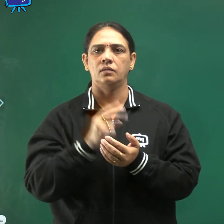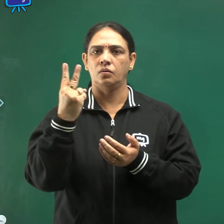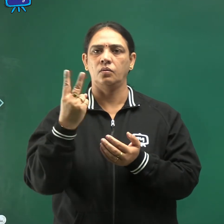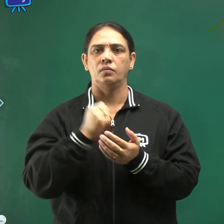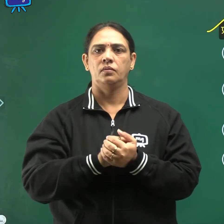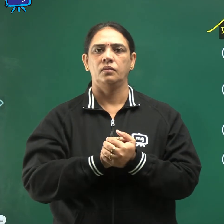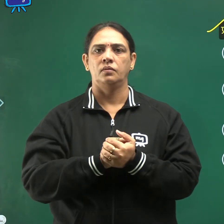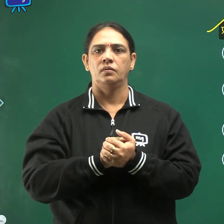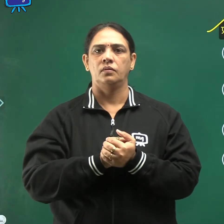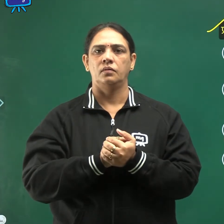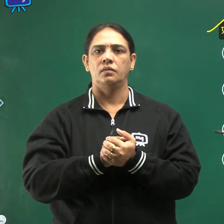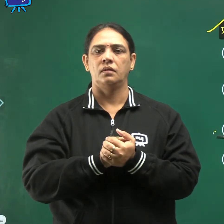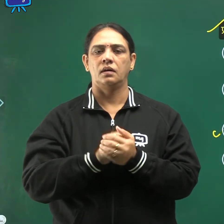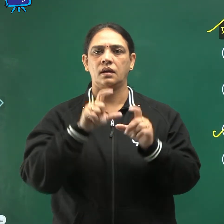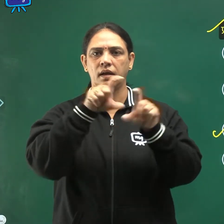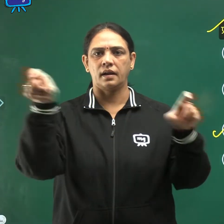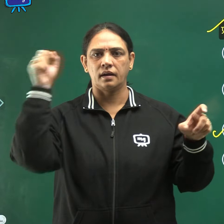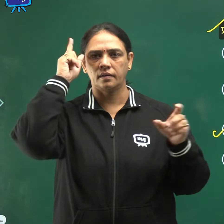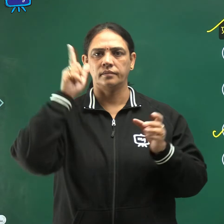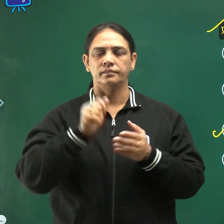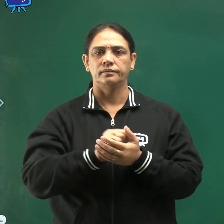1/2। समझ आ गया।